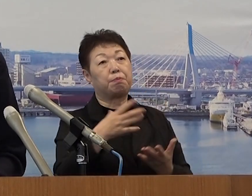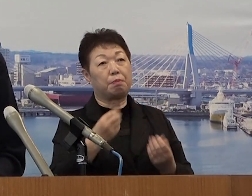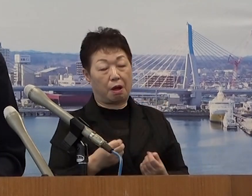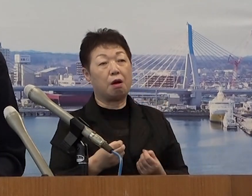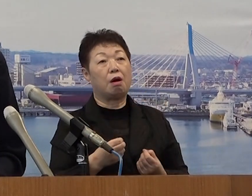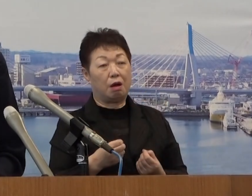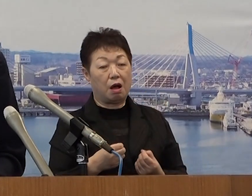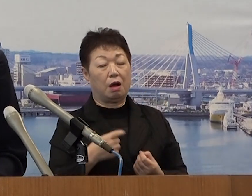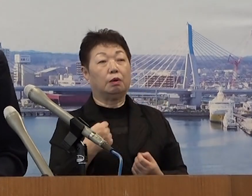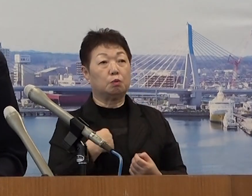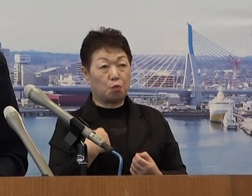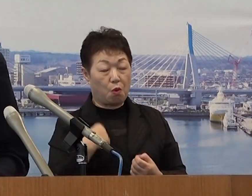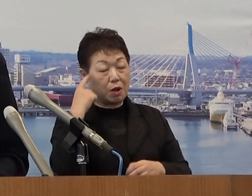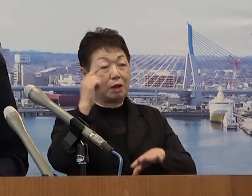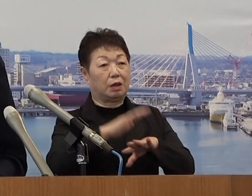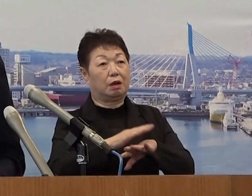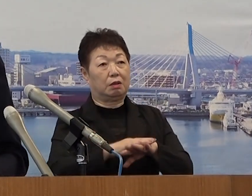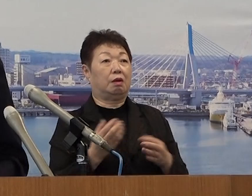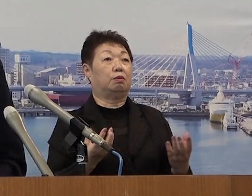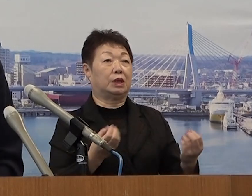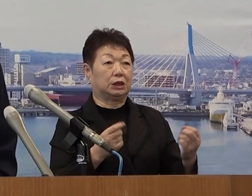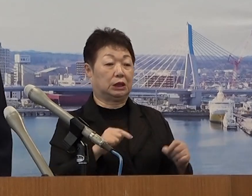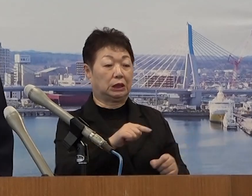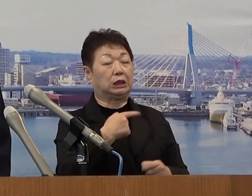れを支持したいと思っています。